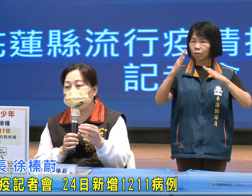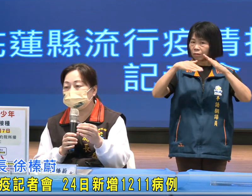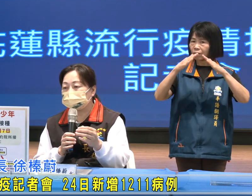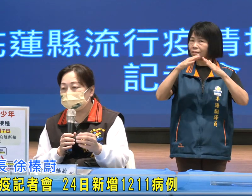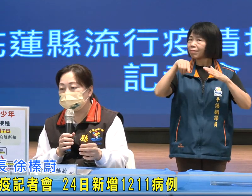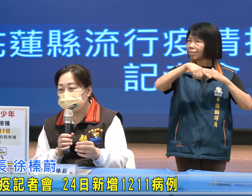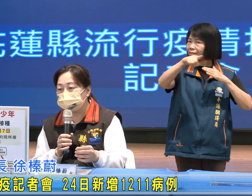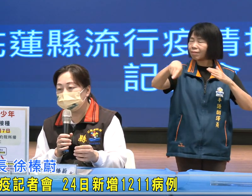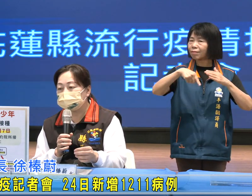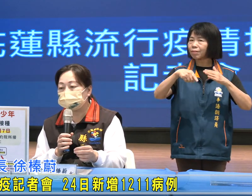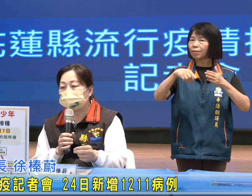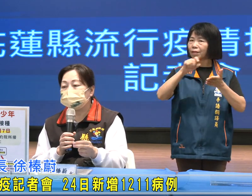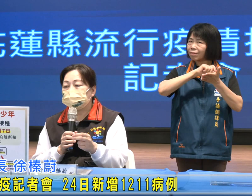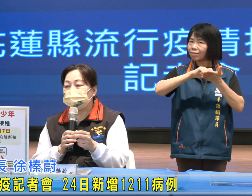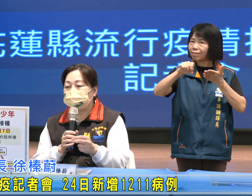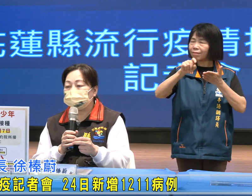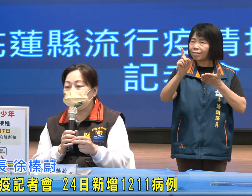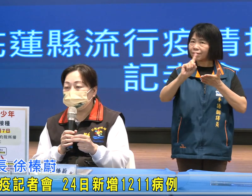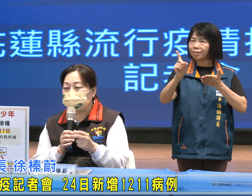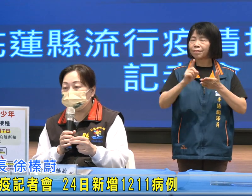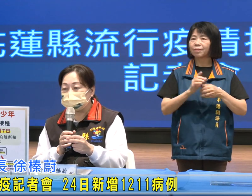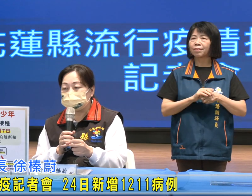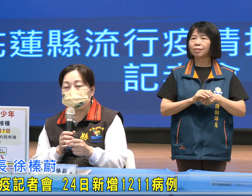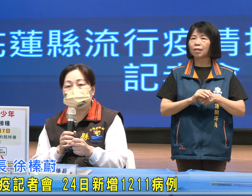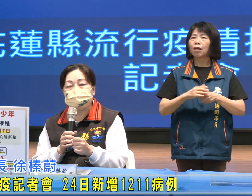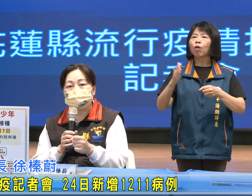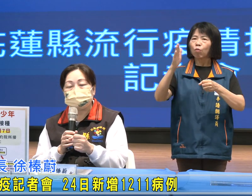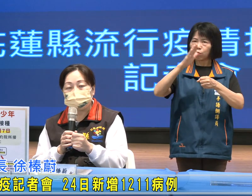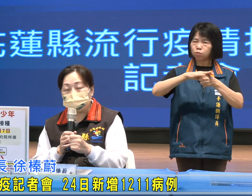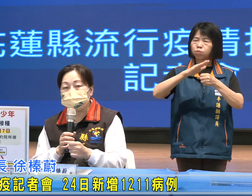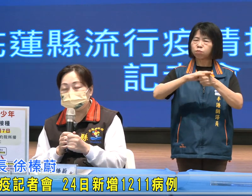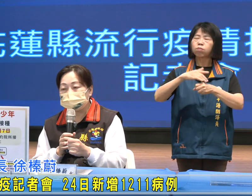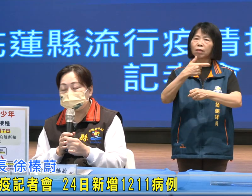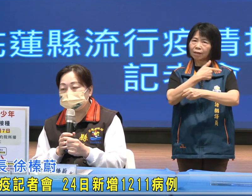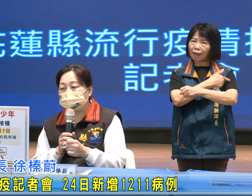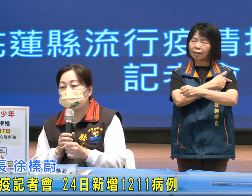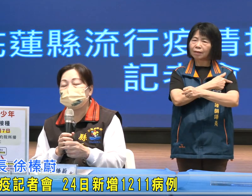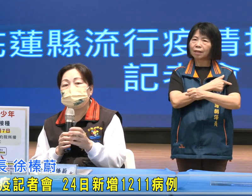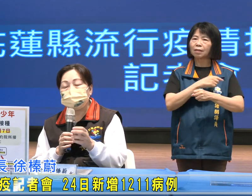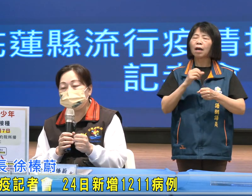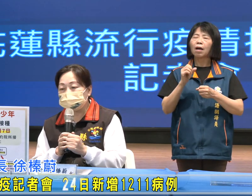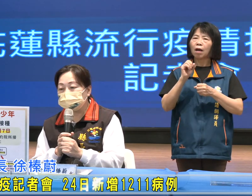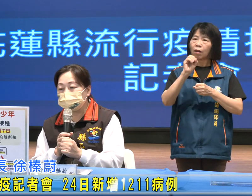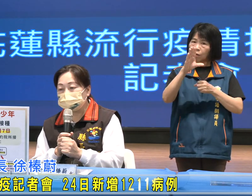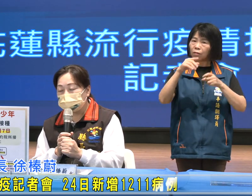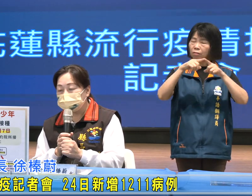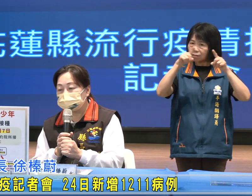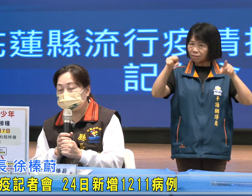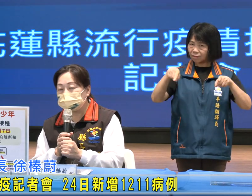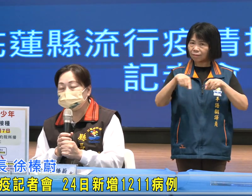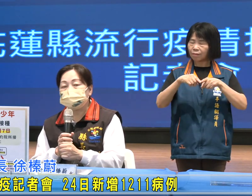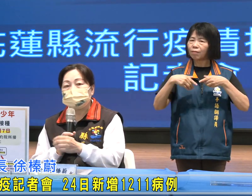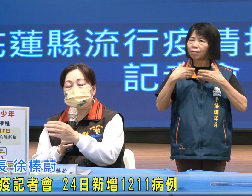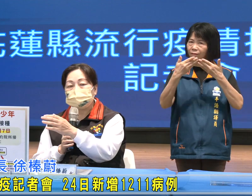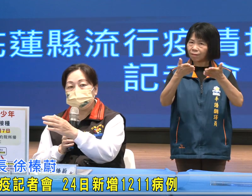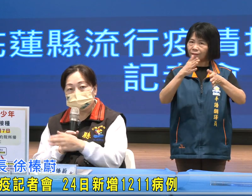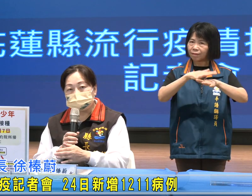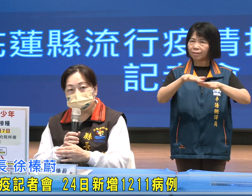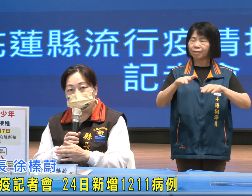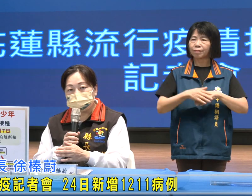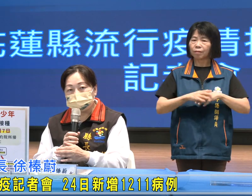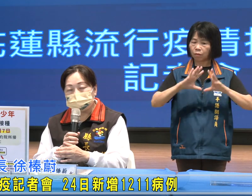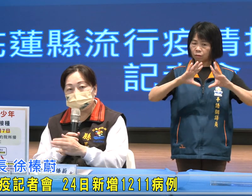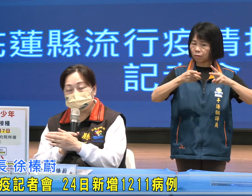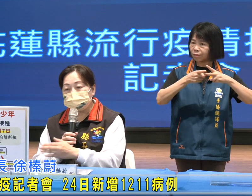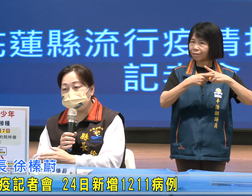校端会开出一个补接种的通知单，补接种的通知单，那国